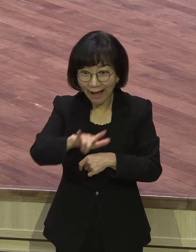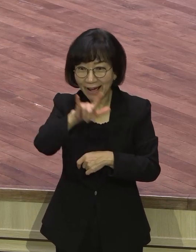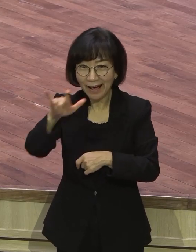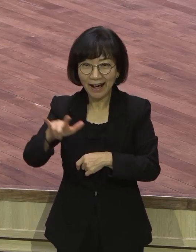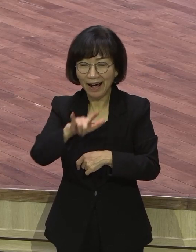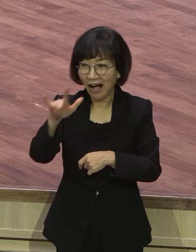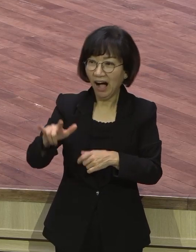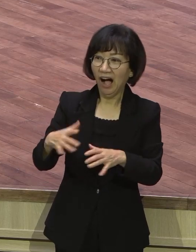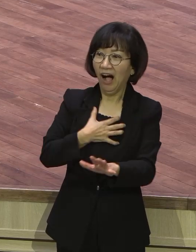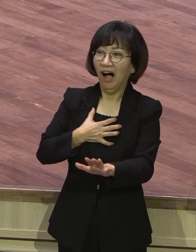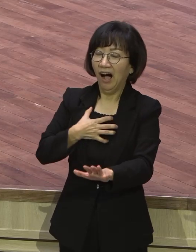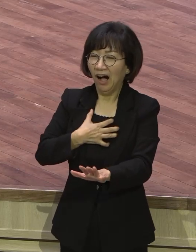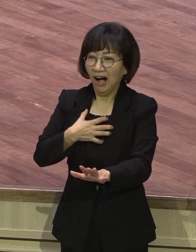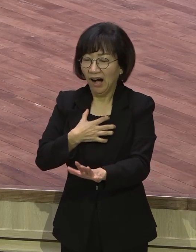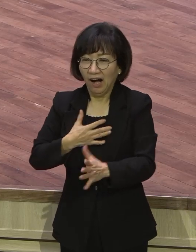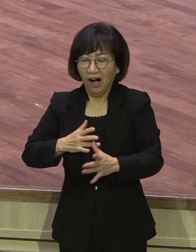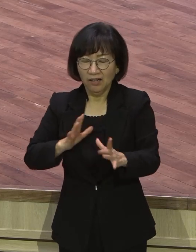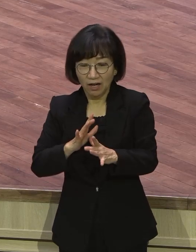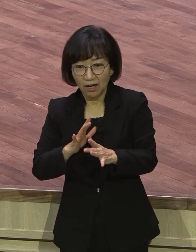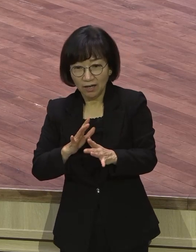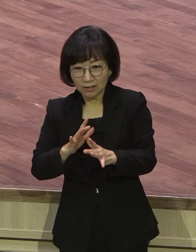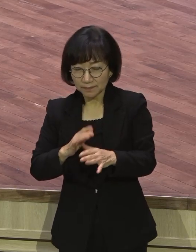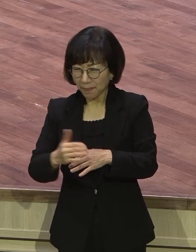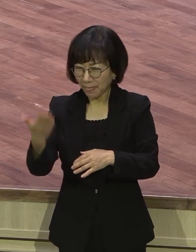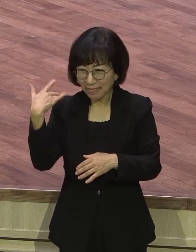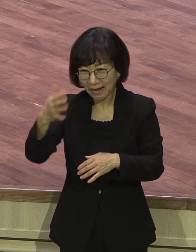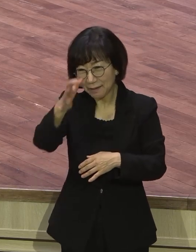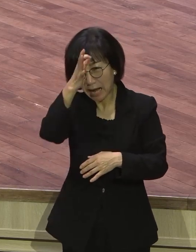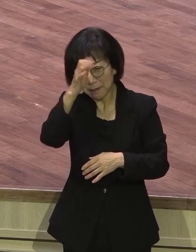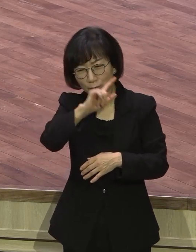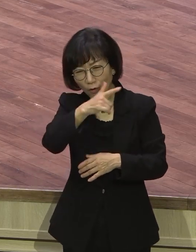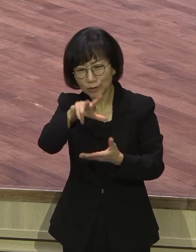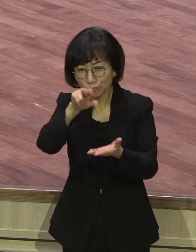무슨 전에 왔던 그런 전염 게임이 안됩니다.